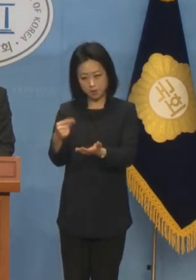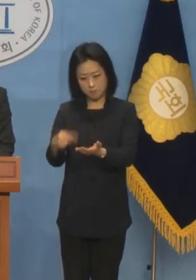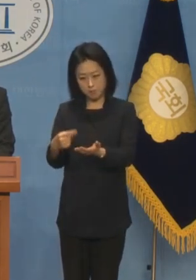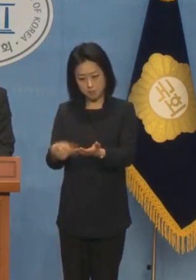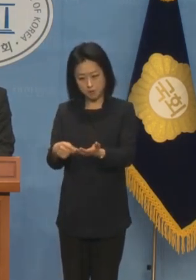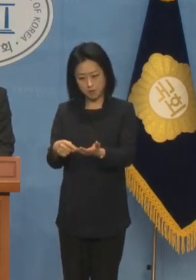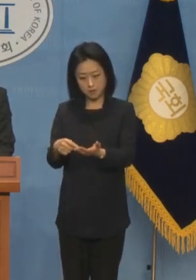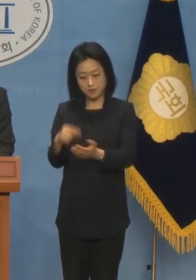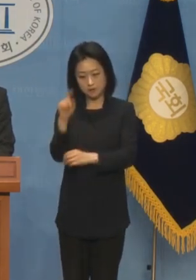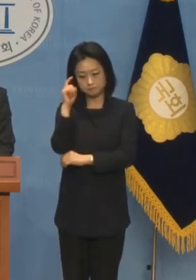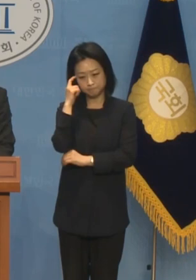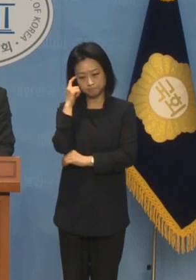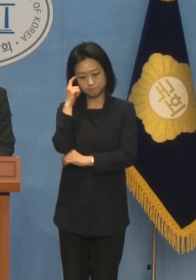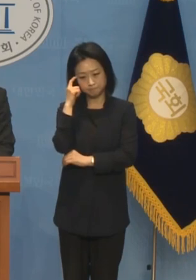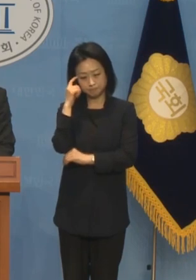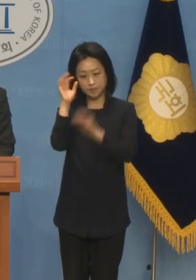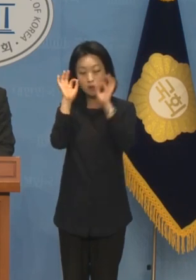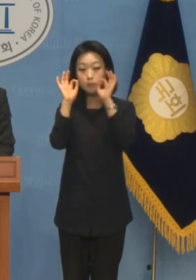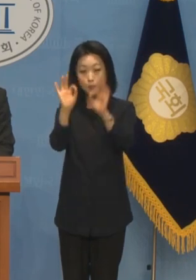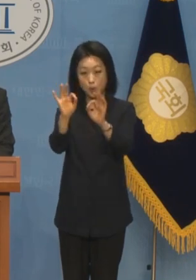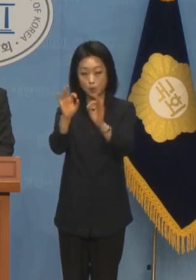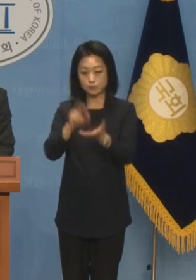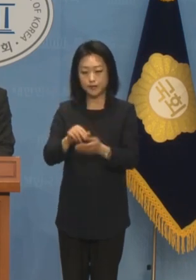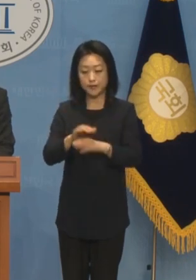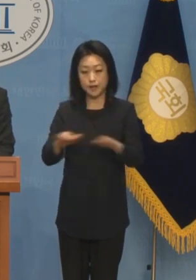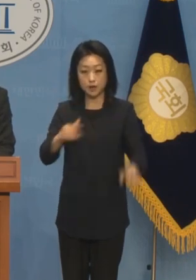제도적 문제에 주목하고 있습니다.